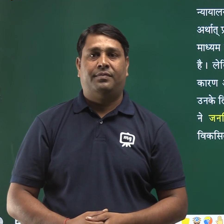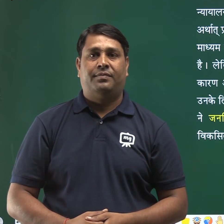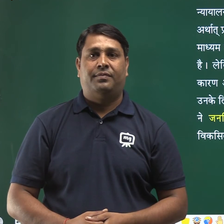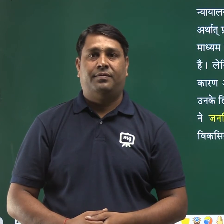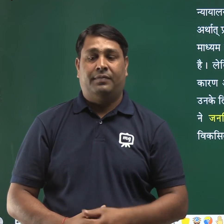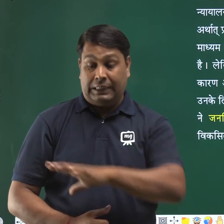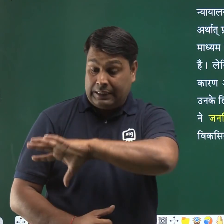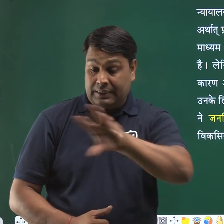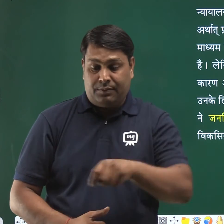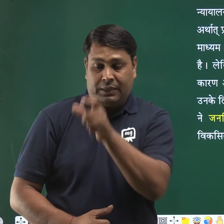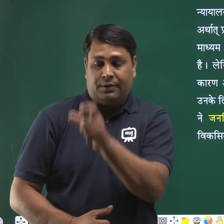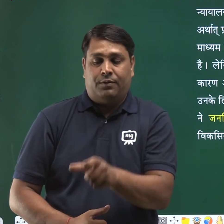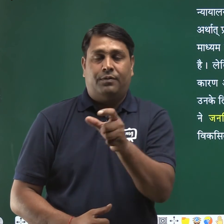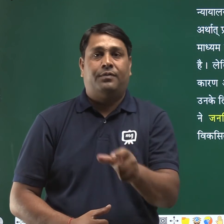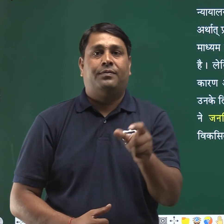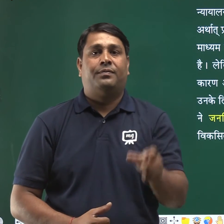सभी नागरिक